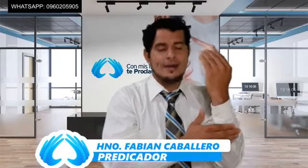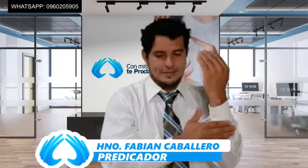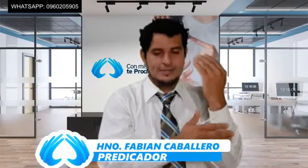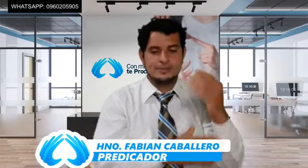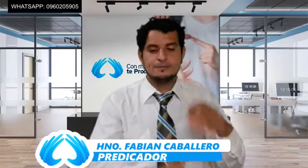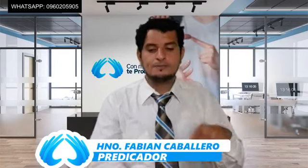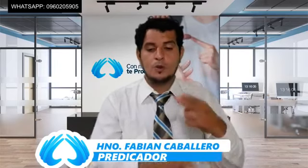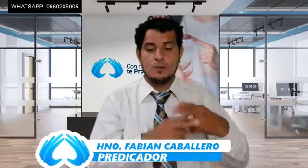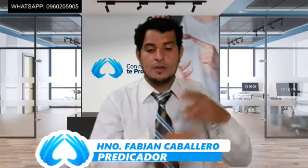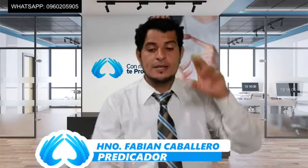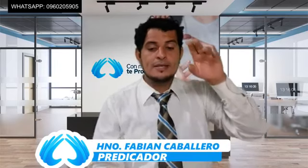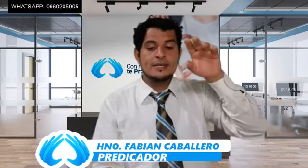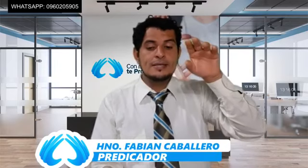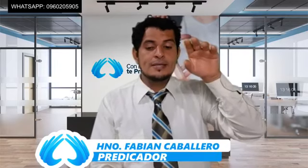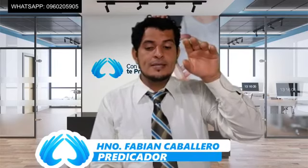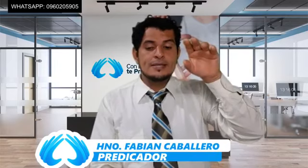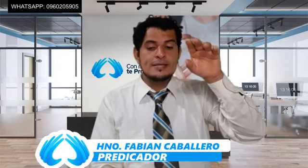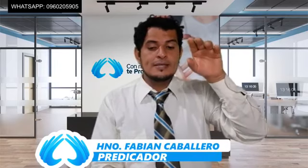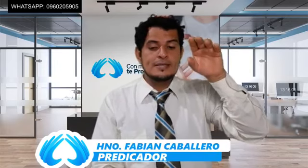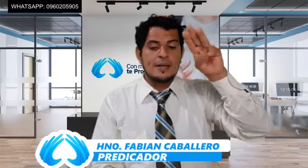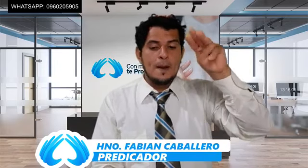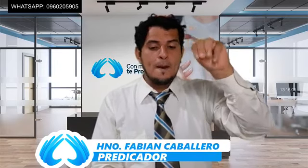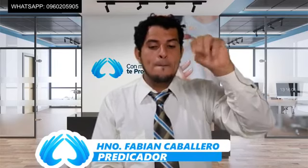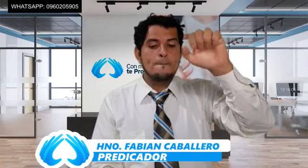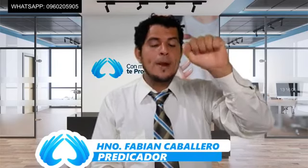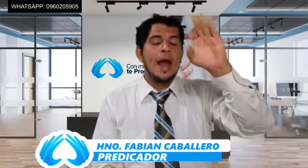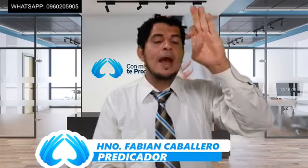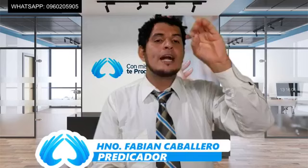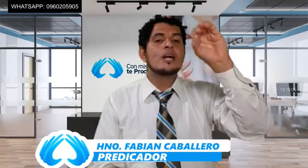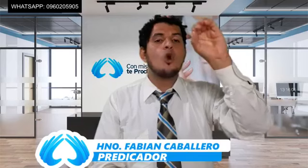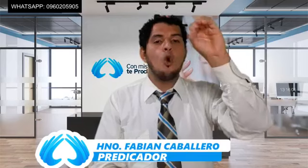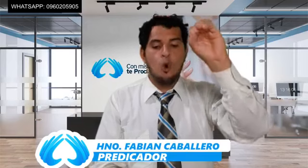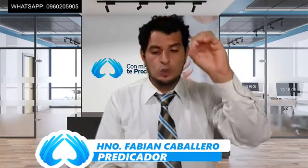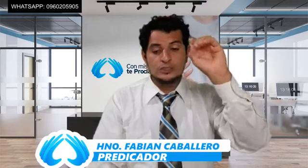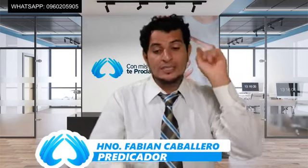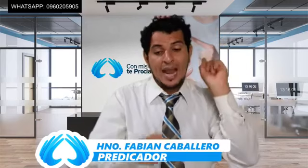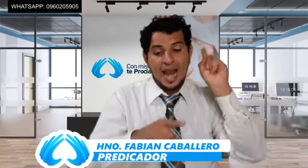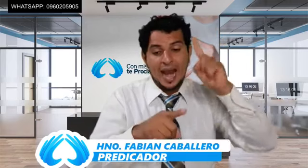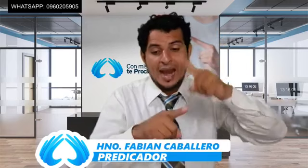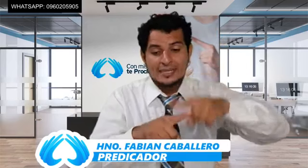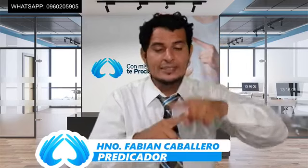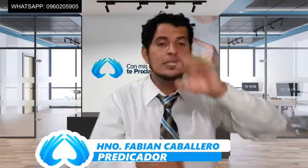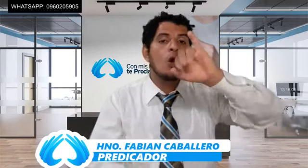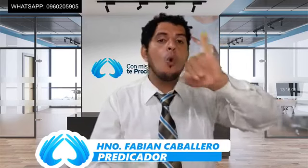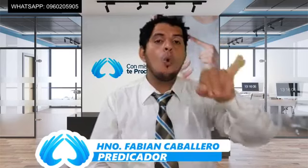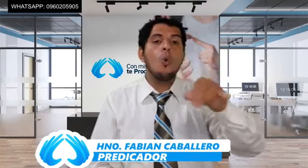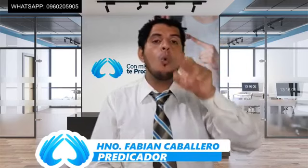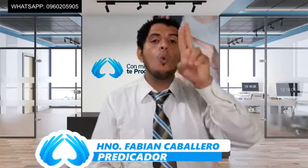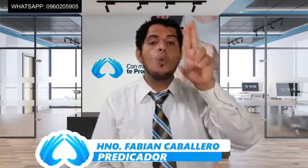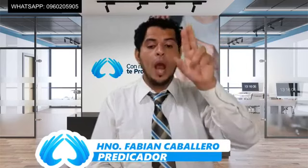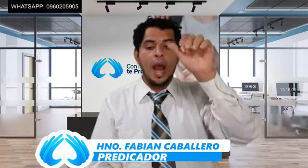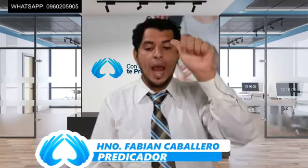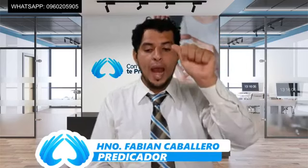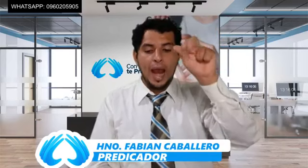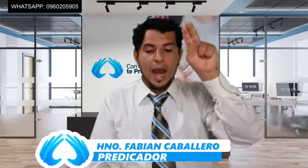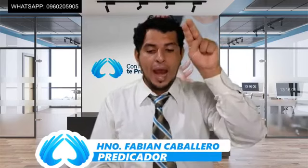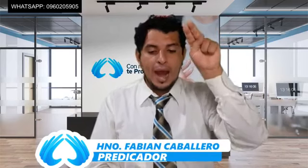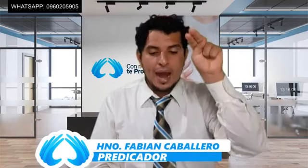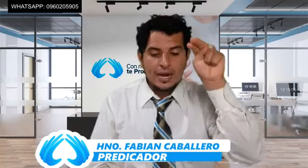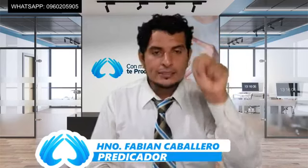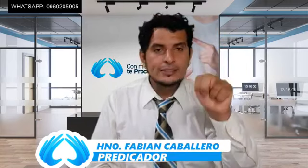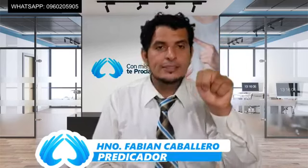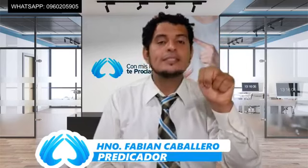del Antiguo Testamento. Muy bien, ahora vamos a aprender los libros del Nuevo Testamento